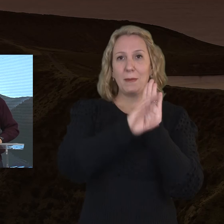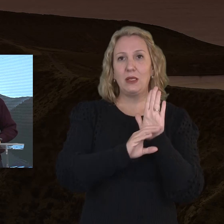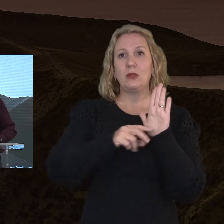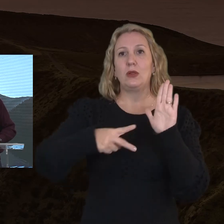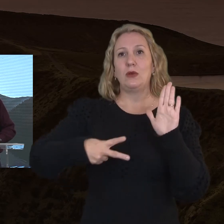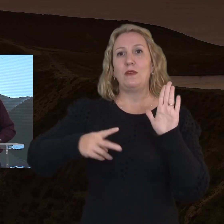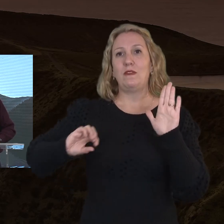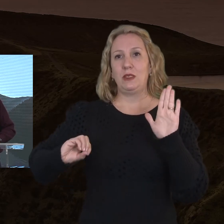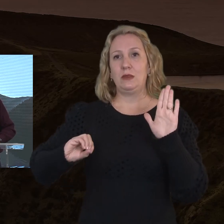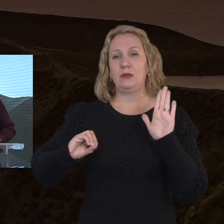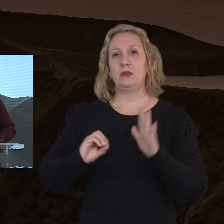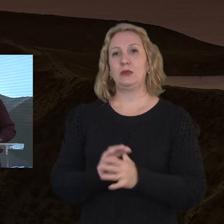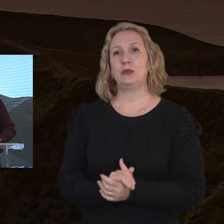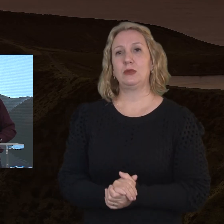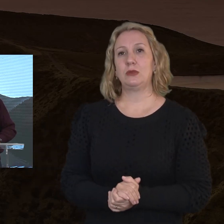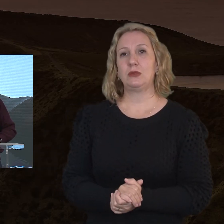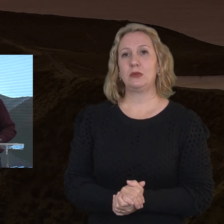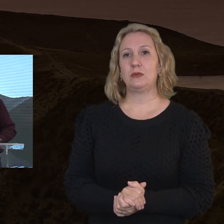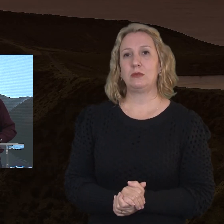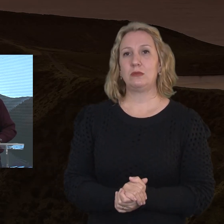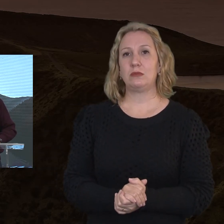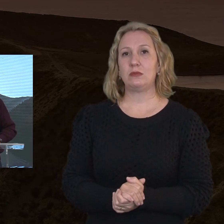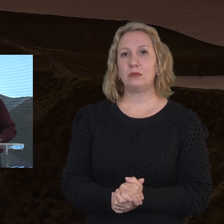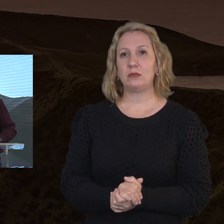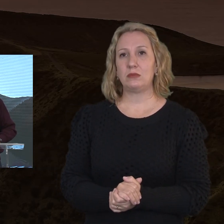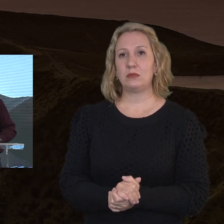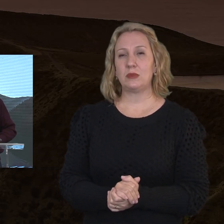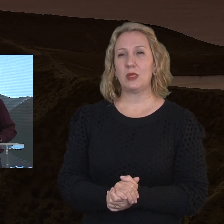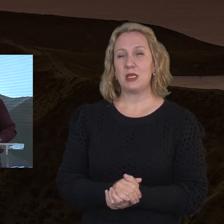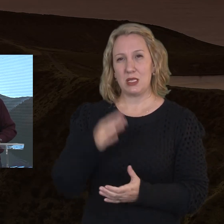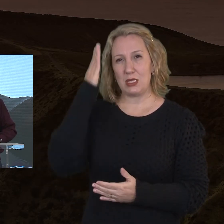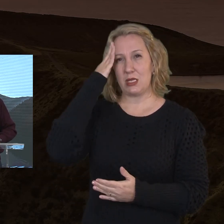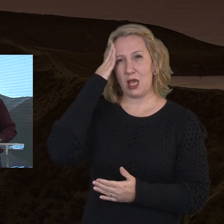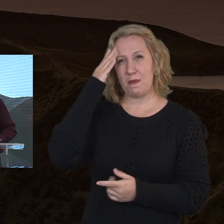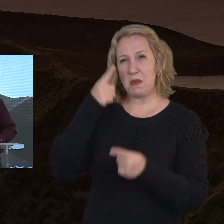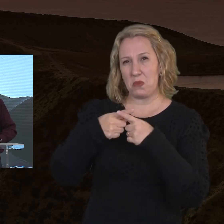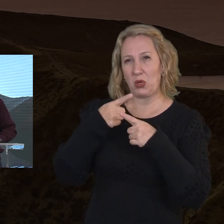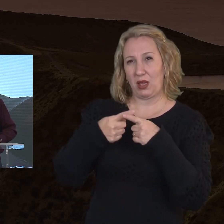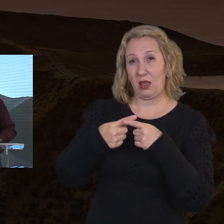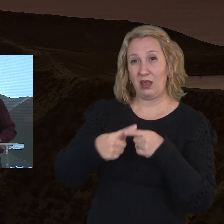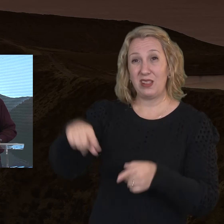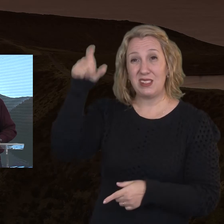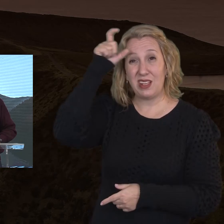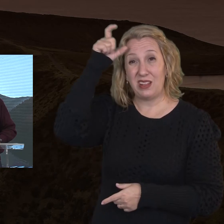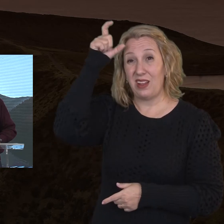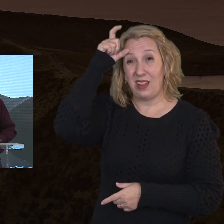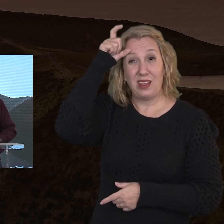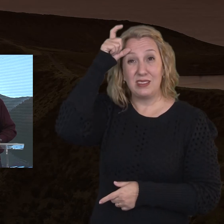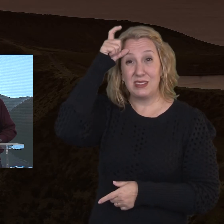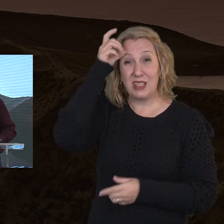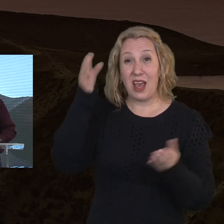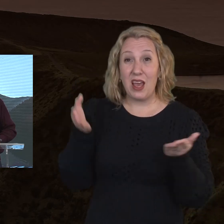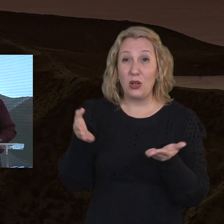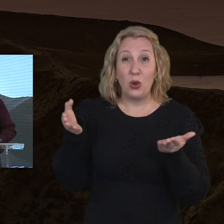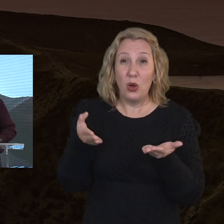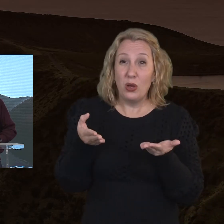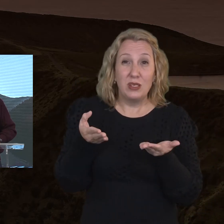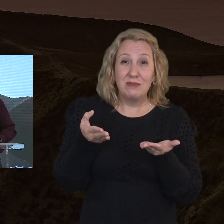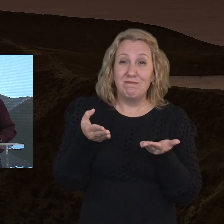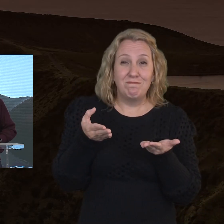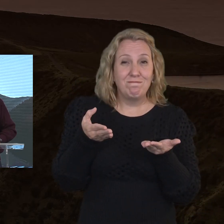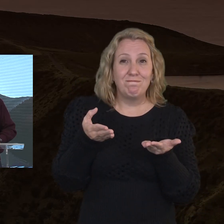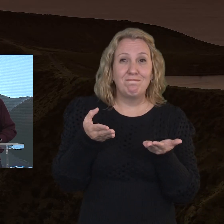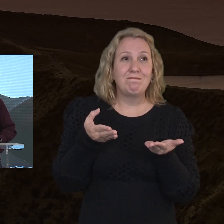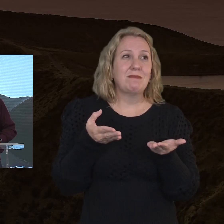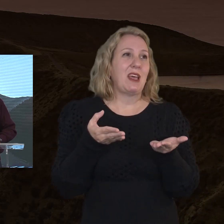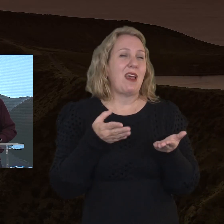e sabe por quê que o inimigo tem que simplificando a sua atividade atacando a igreja atacando a humanidade